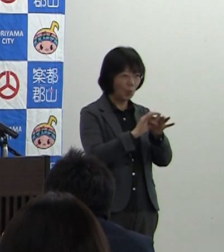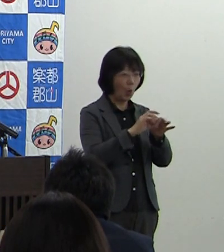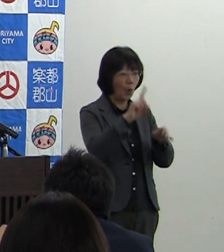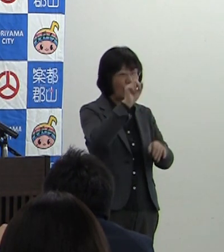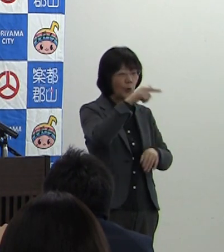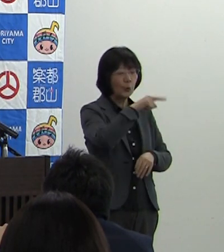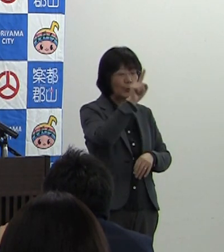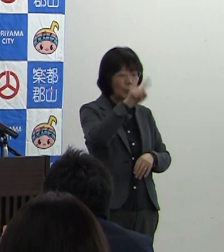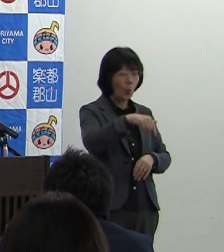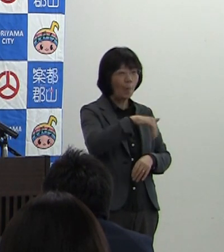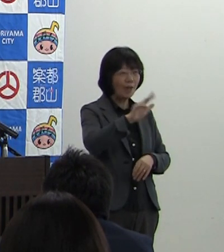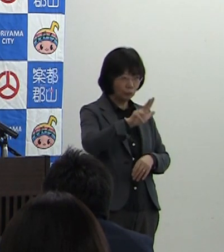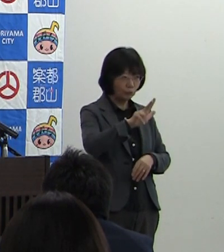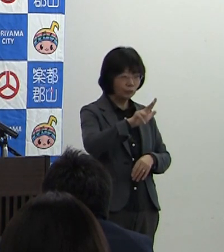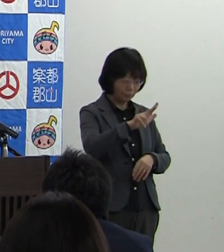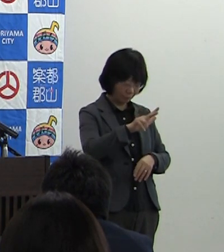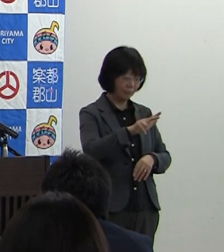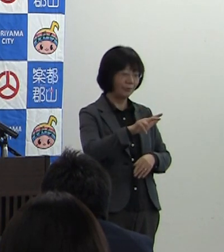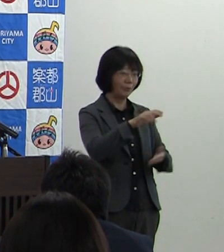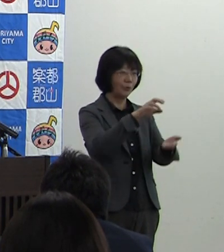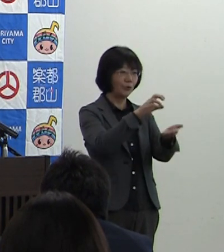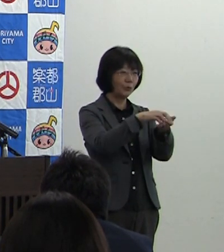ル賞もらった研究者と会社の間で何かありましたけれども、例えば